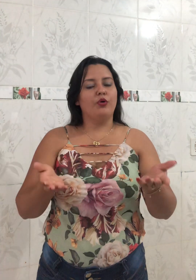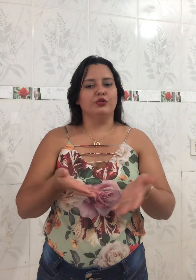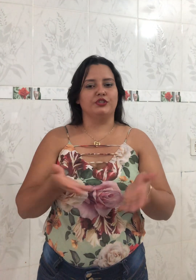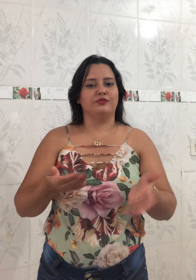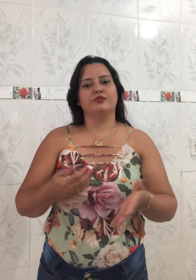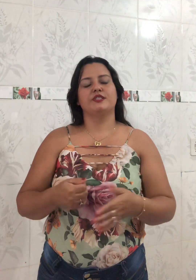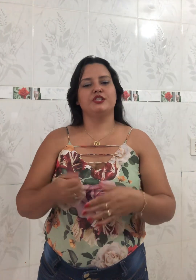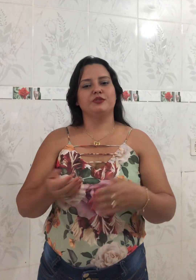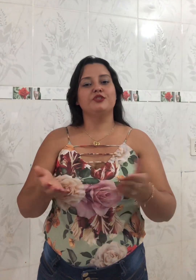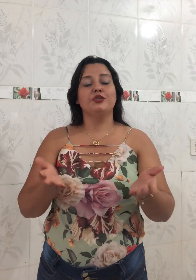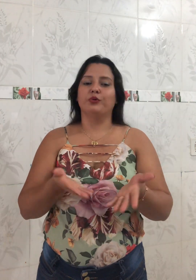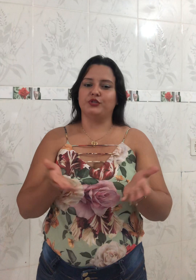hoje, no sentido de hoje.